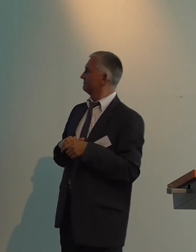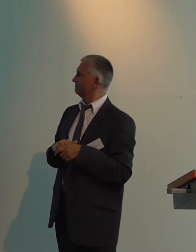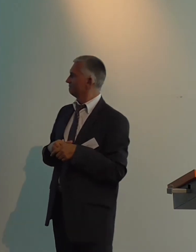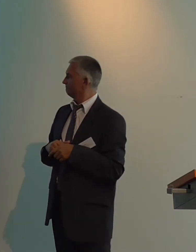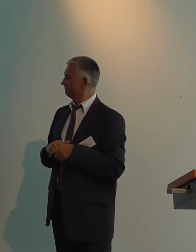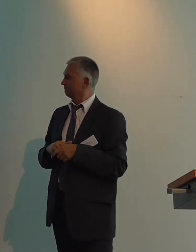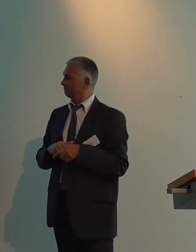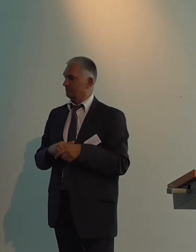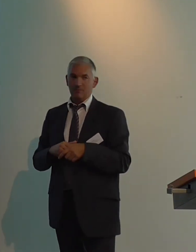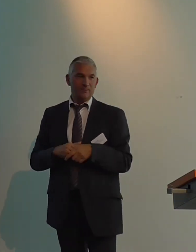nochmal.